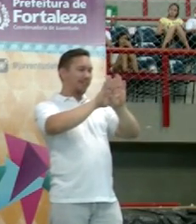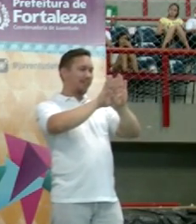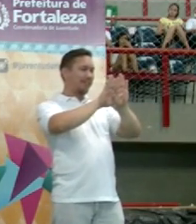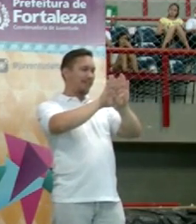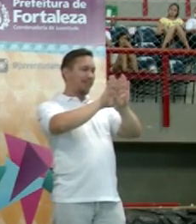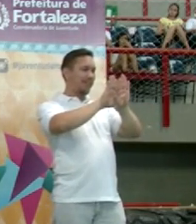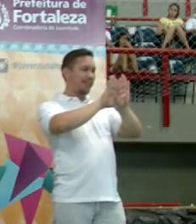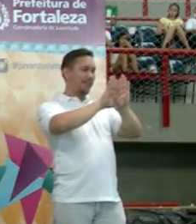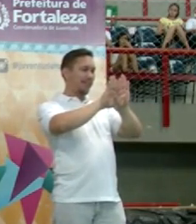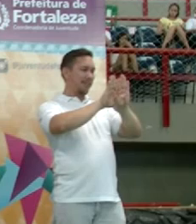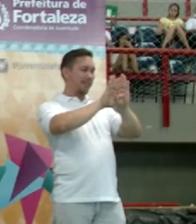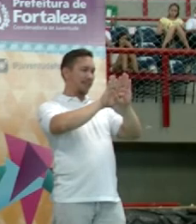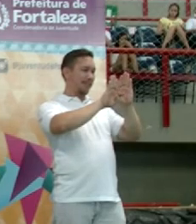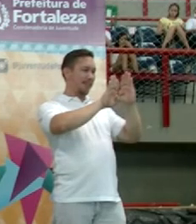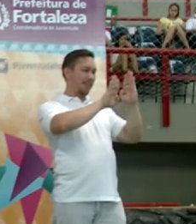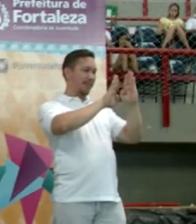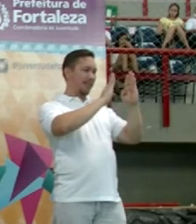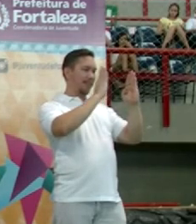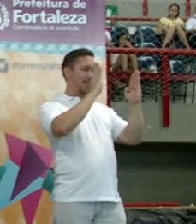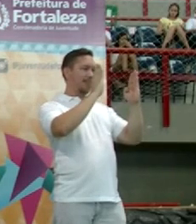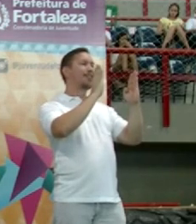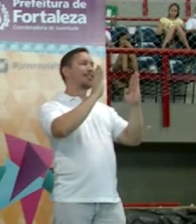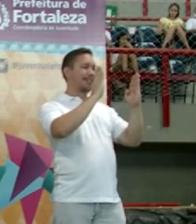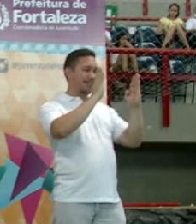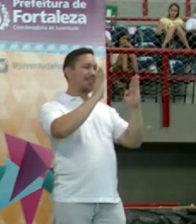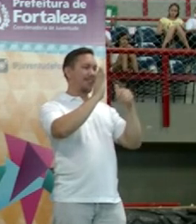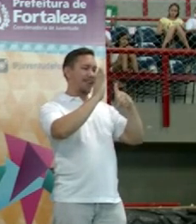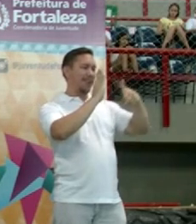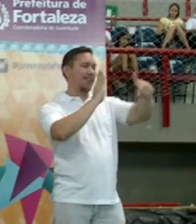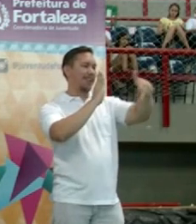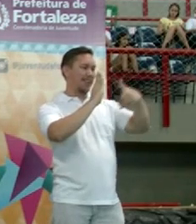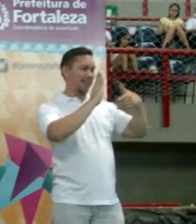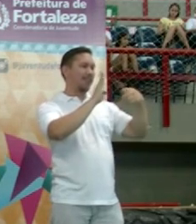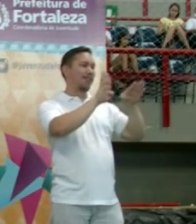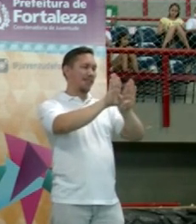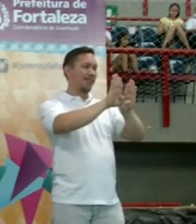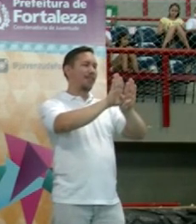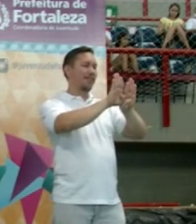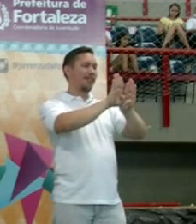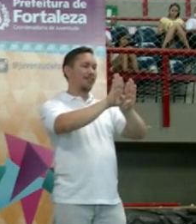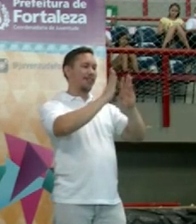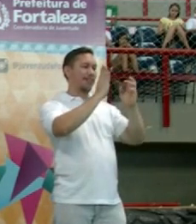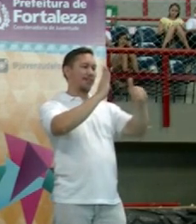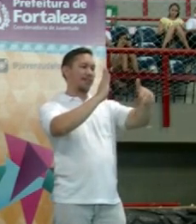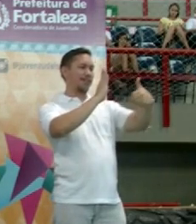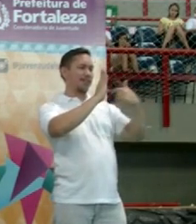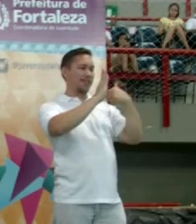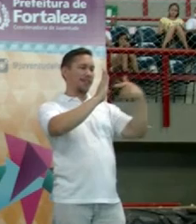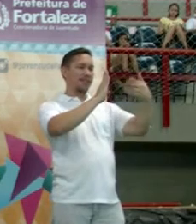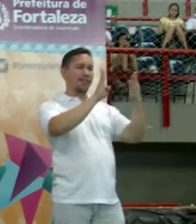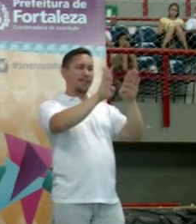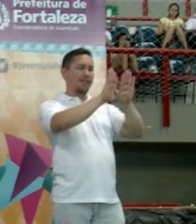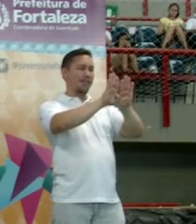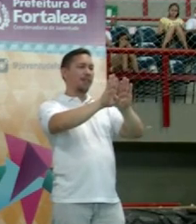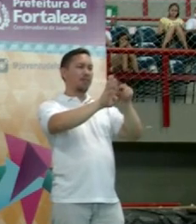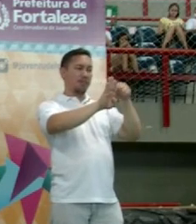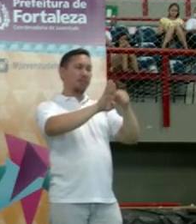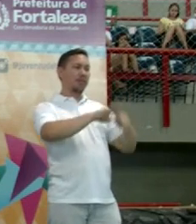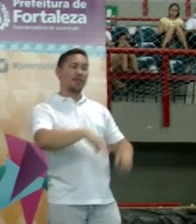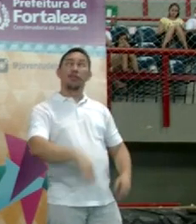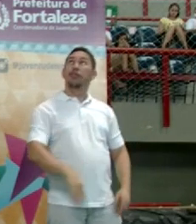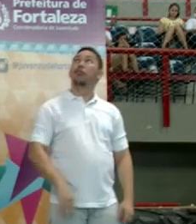mais sai. E eu quero sair se for necessário. Então tem uma porta de entrada. Tu já imaginou que esse portão é o